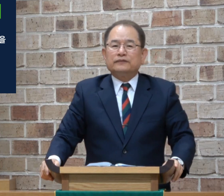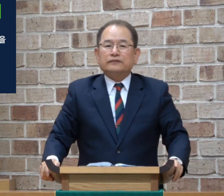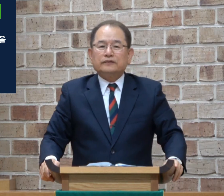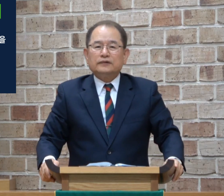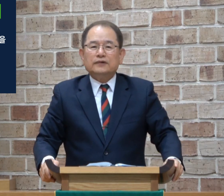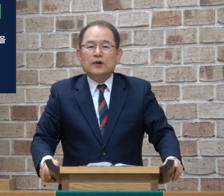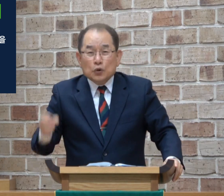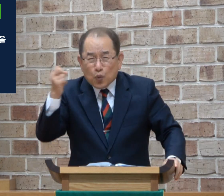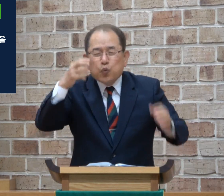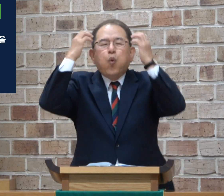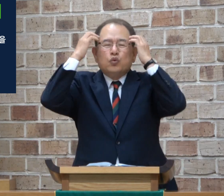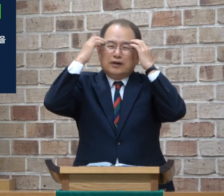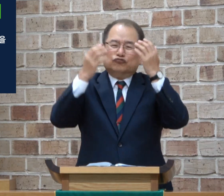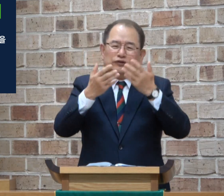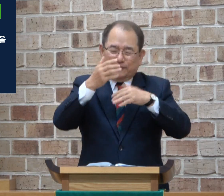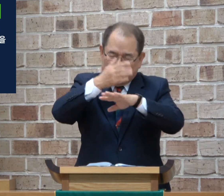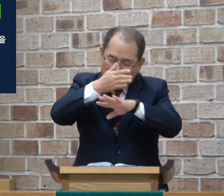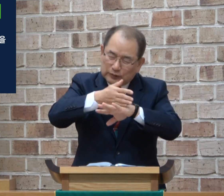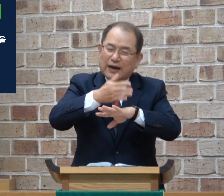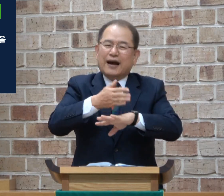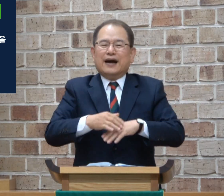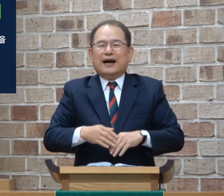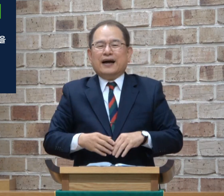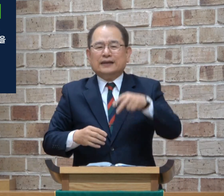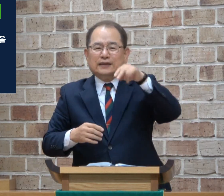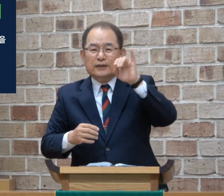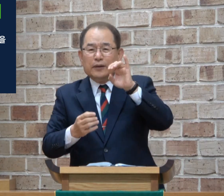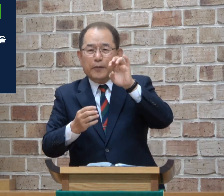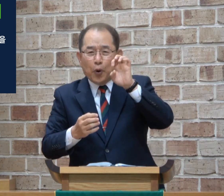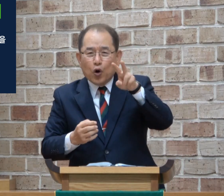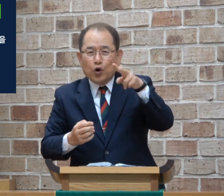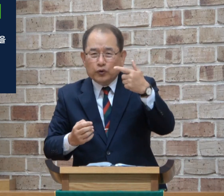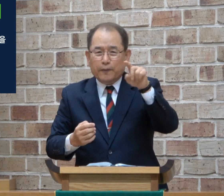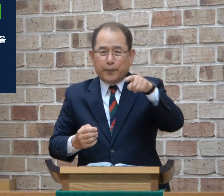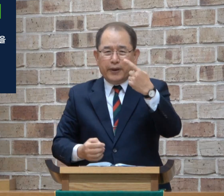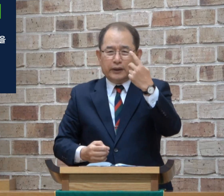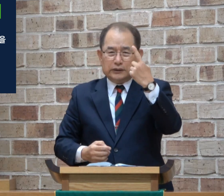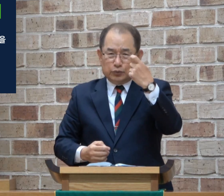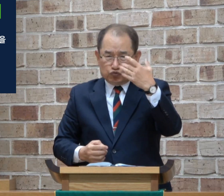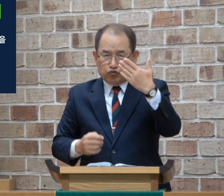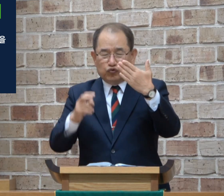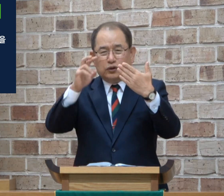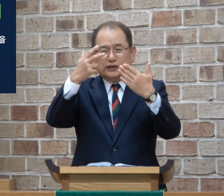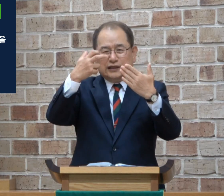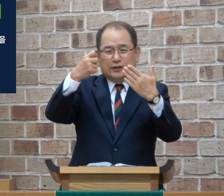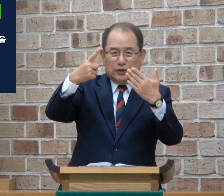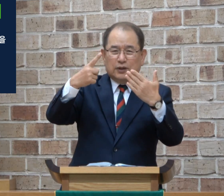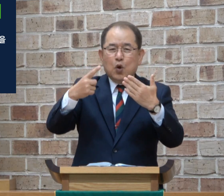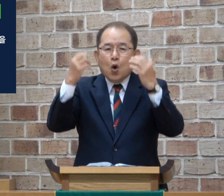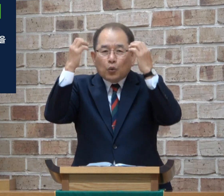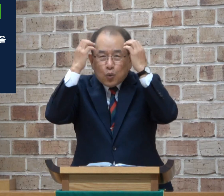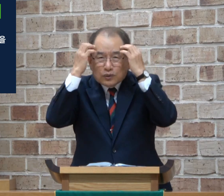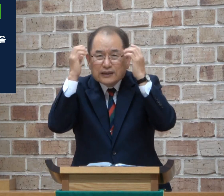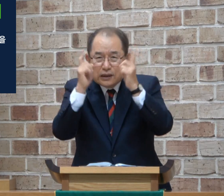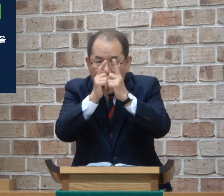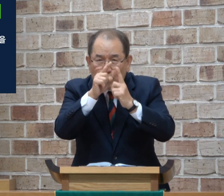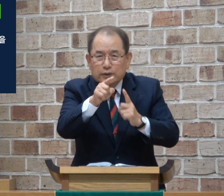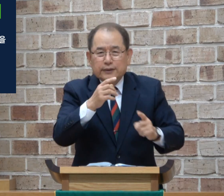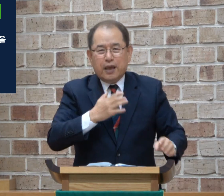주님 감사. 시편 119편 71절 말씀. 고난 당한 것이 내게 유익이라. 이로 말미암아